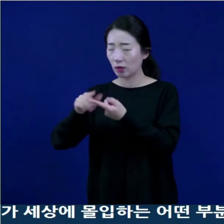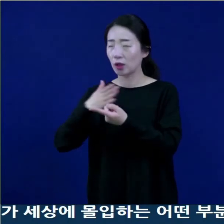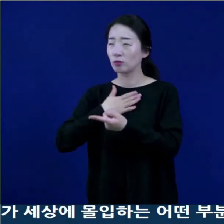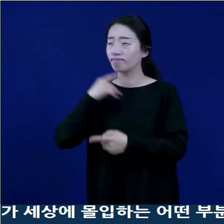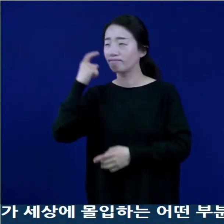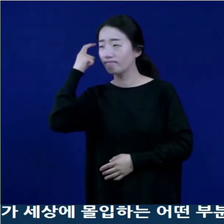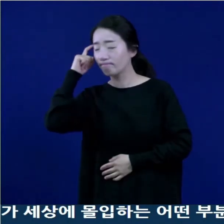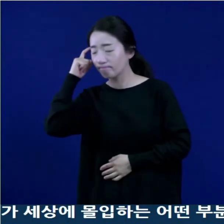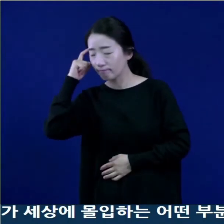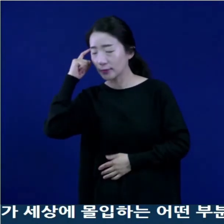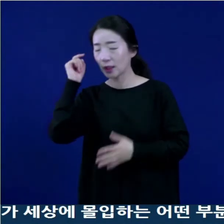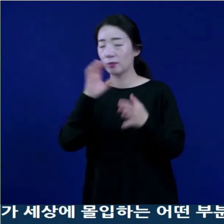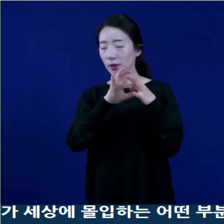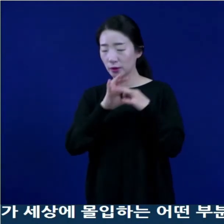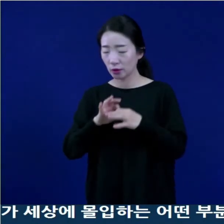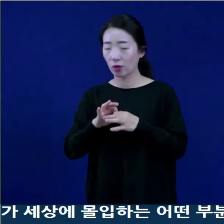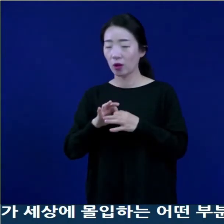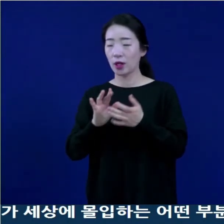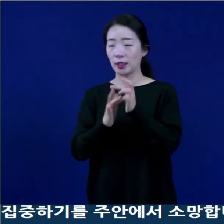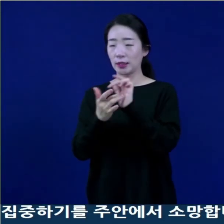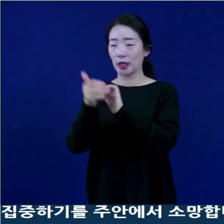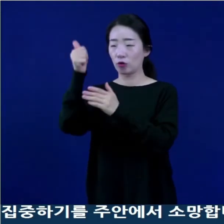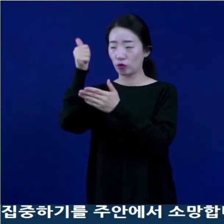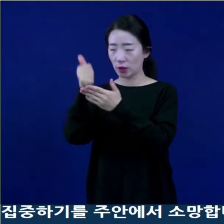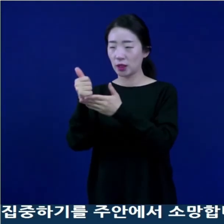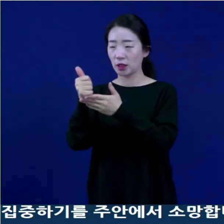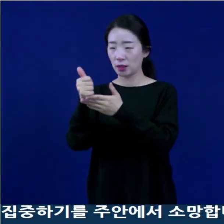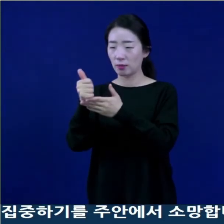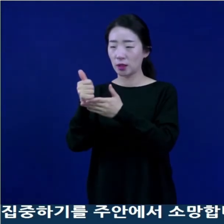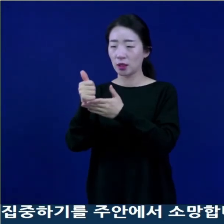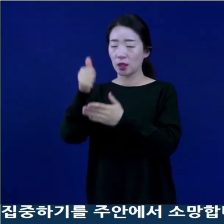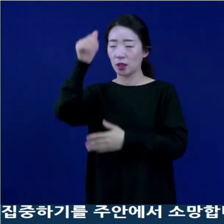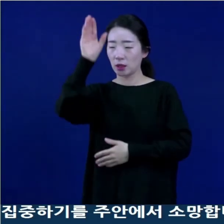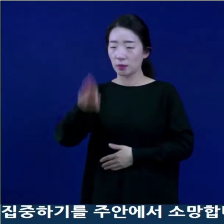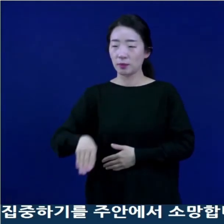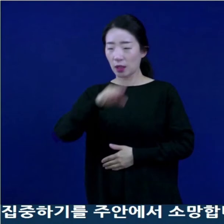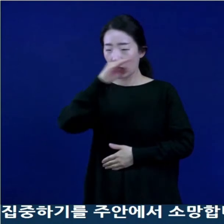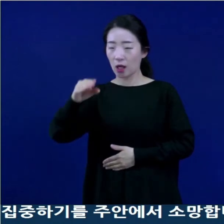달릴 때 과연 내 위에도 명패가 붙을까?